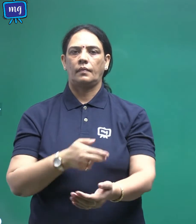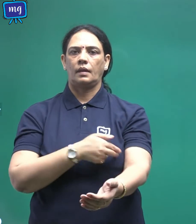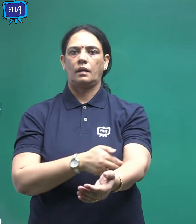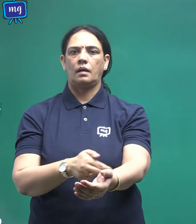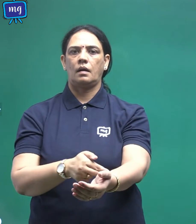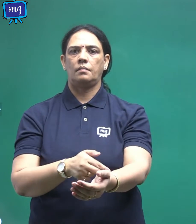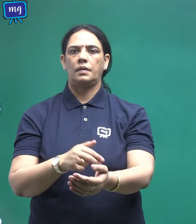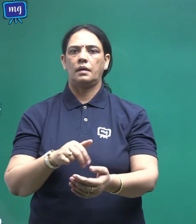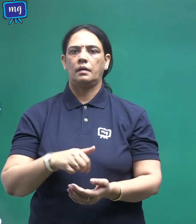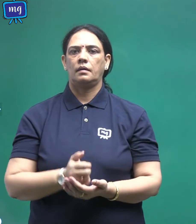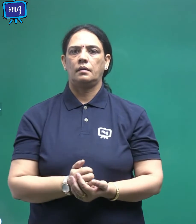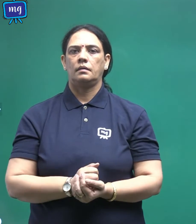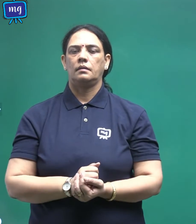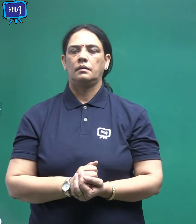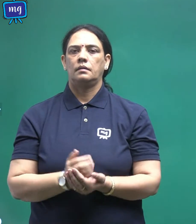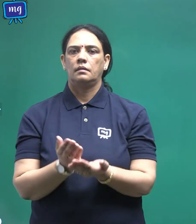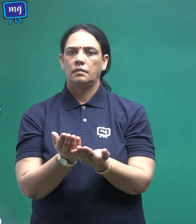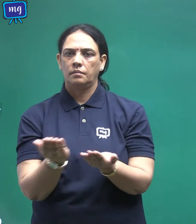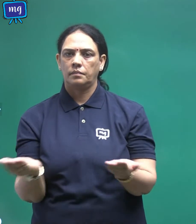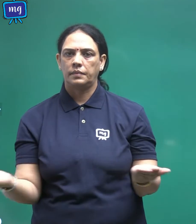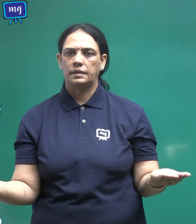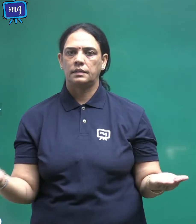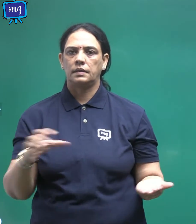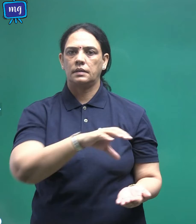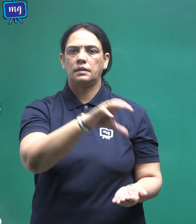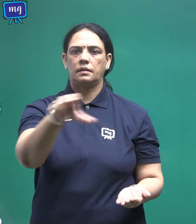घनाभ का पृष्ठीय क्षेत्रफल